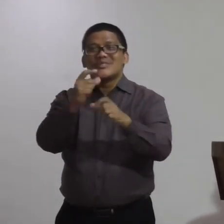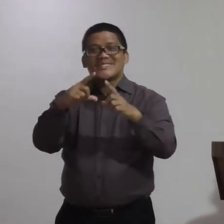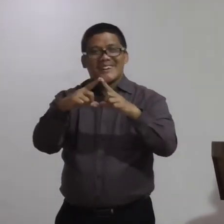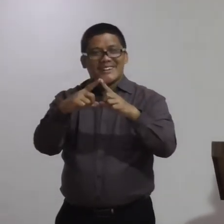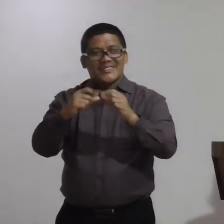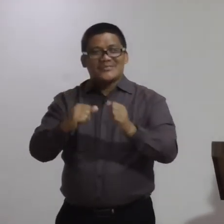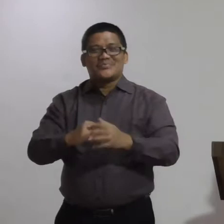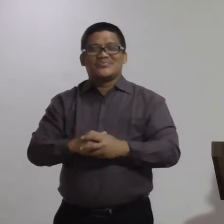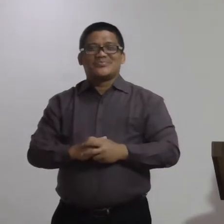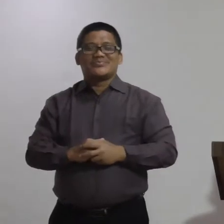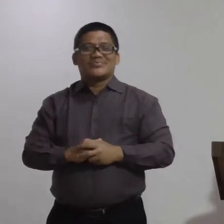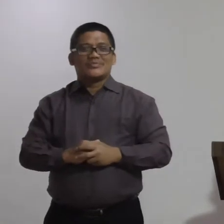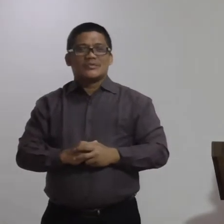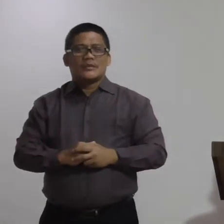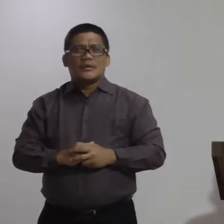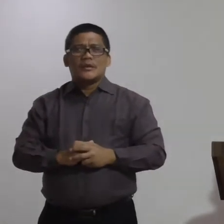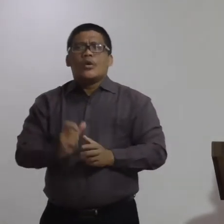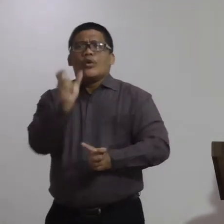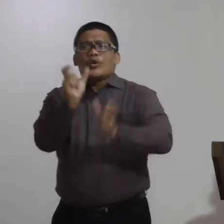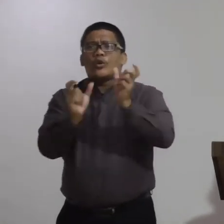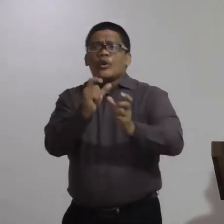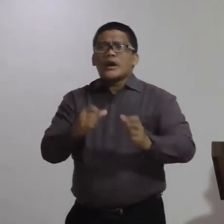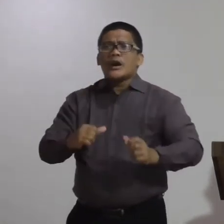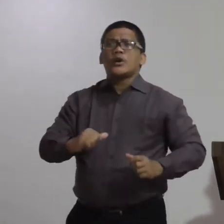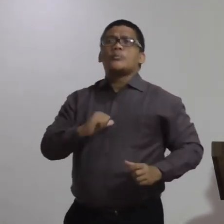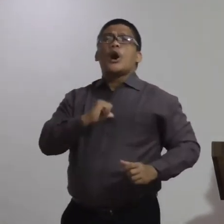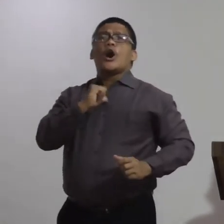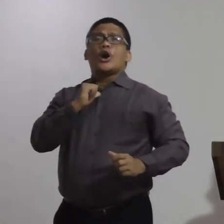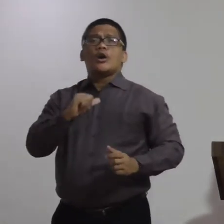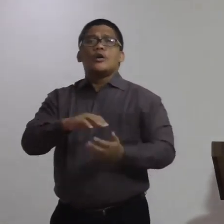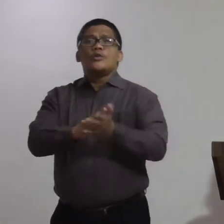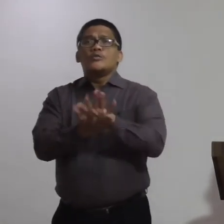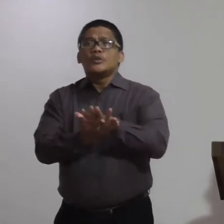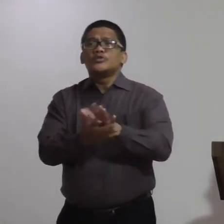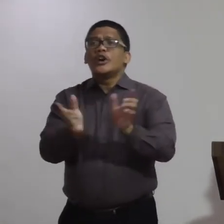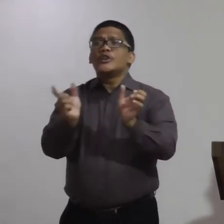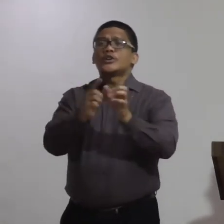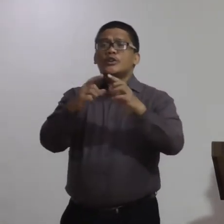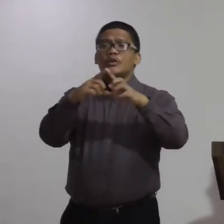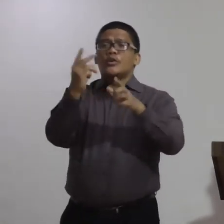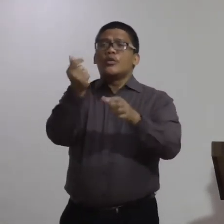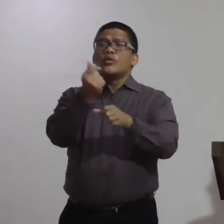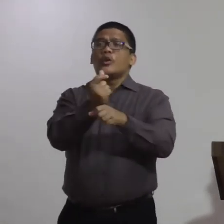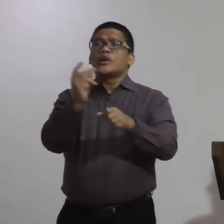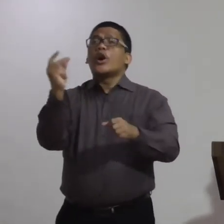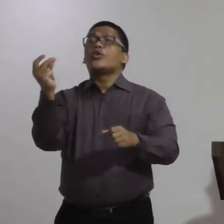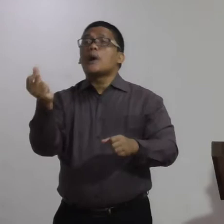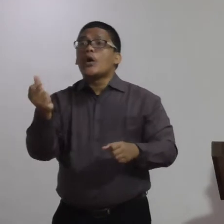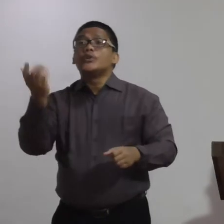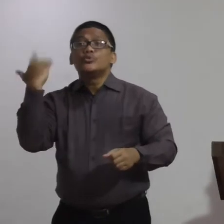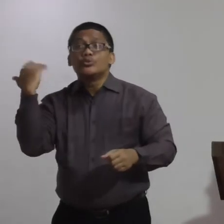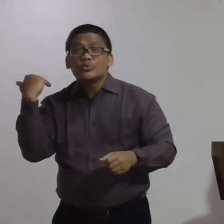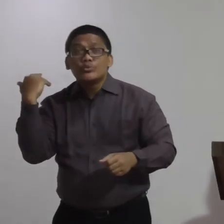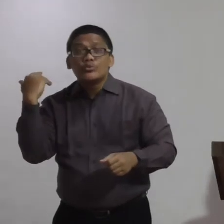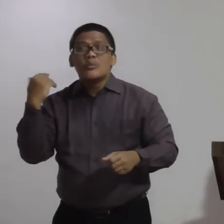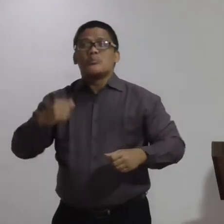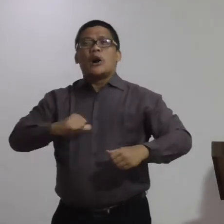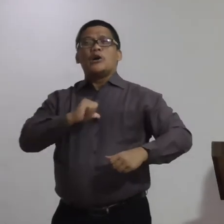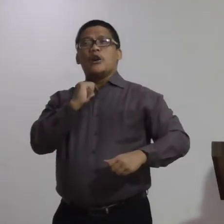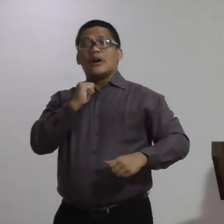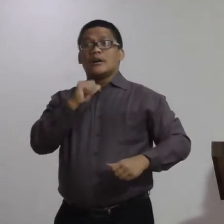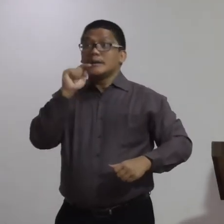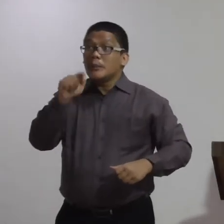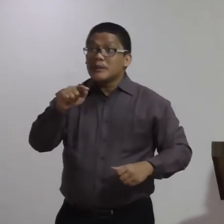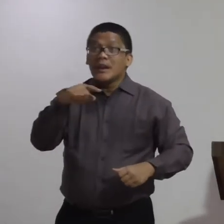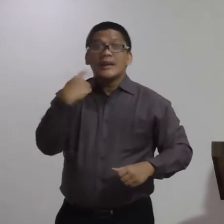itu. Ya, menjadi warga kerajaan Romawi itu hal yang istimewa. Tetapi kita lebih daripada